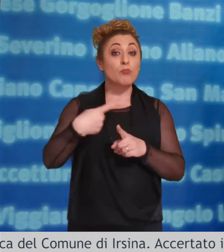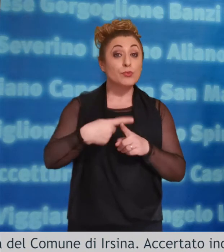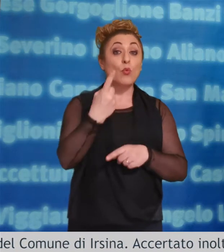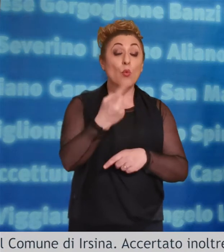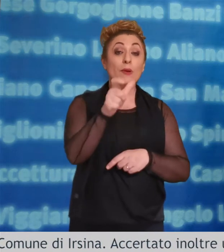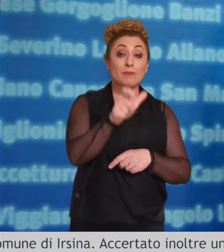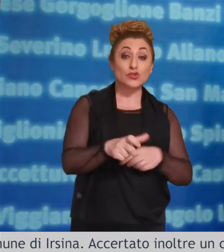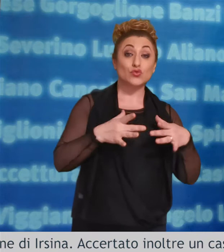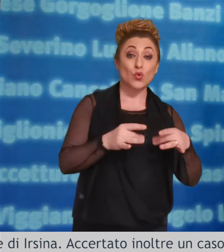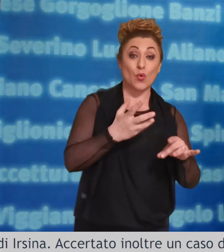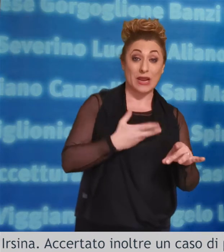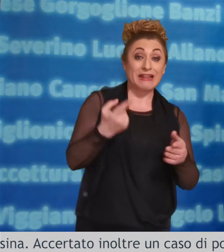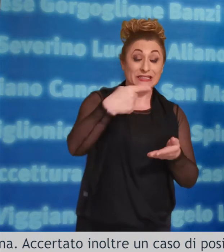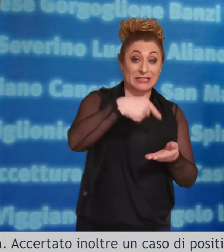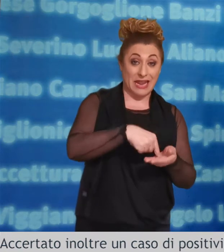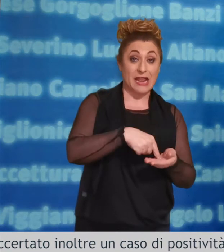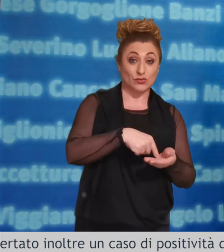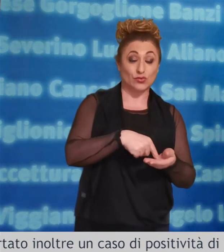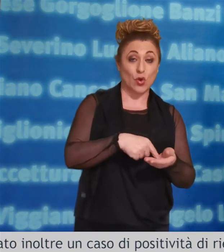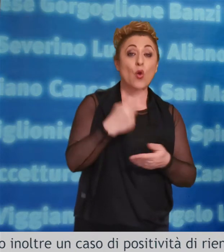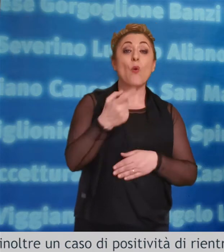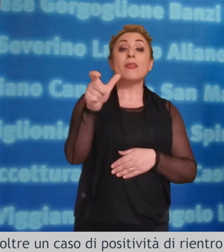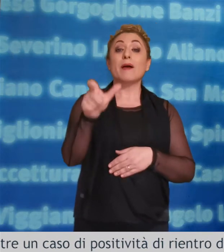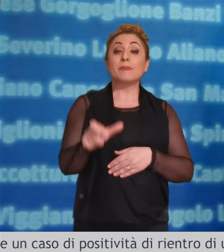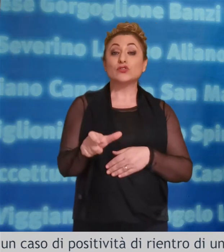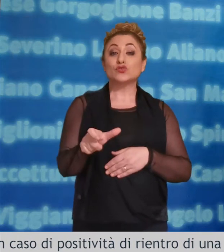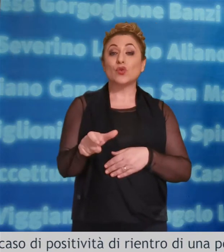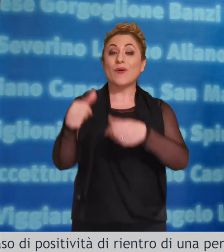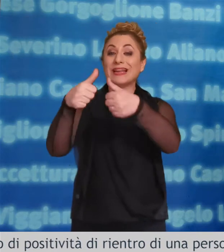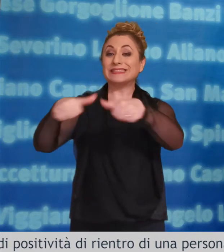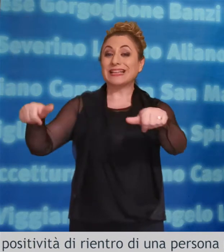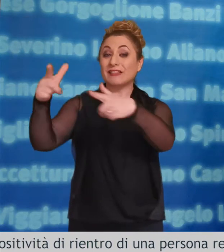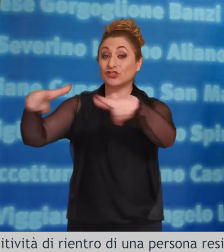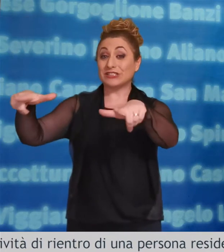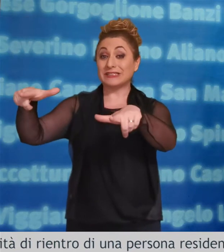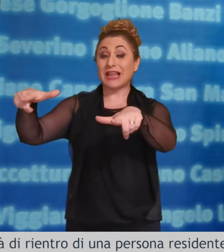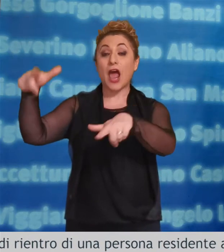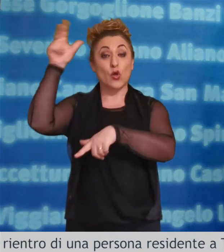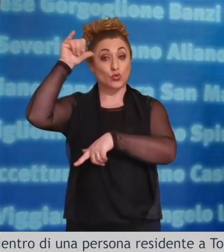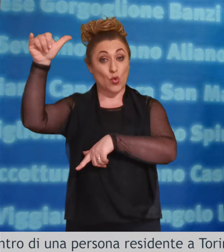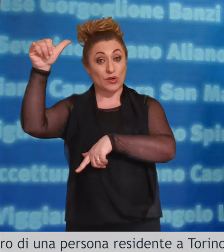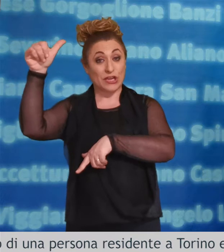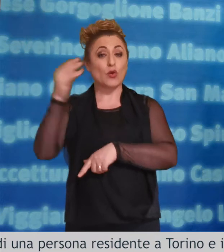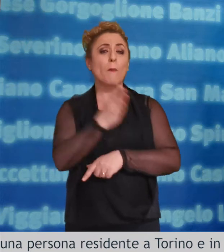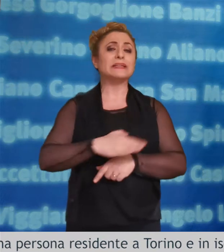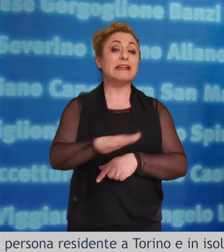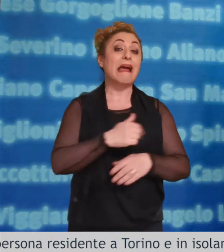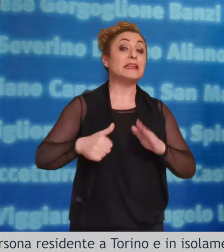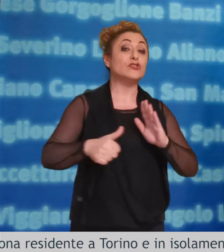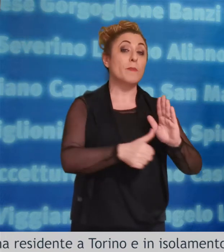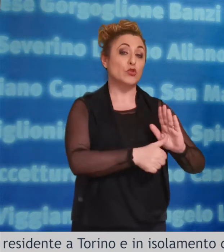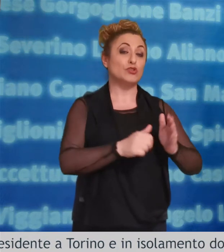inoltre un caso di positività di rientro di una persona residente a torino è in isolamento domiciliare in